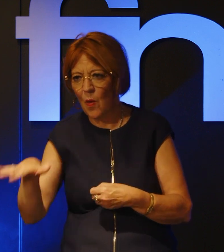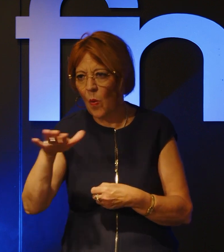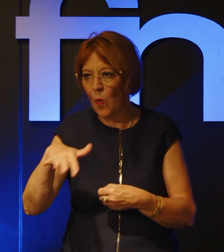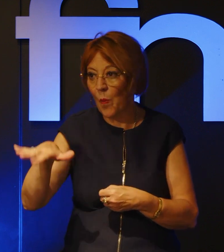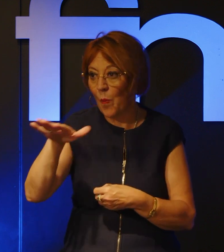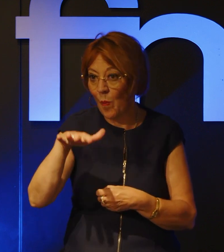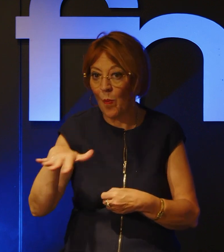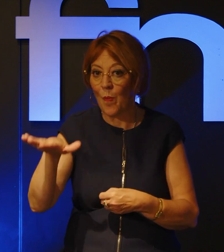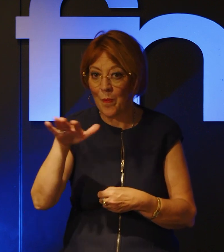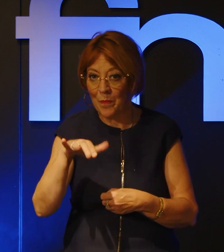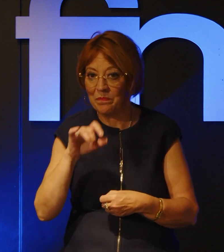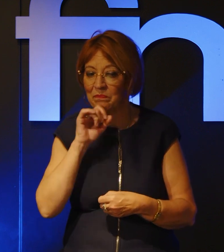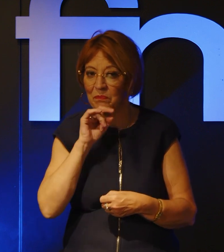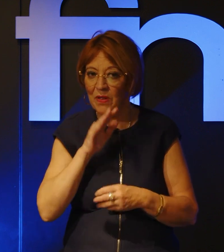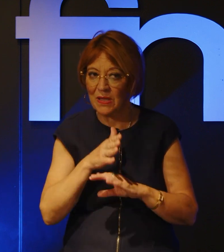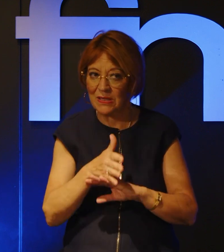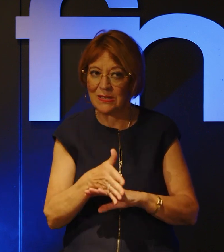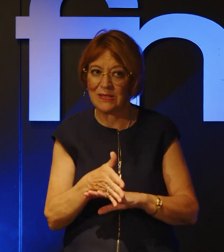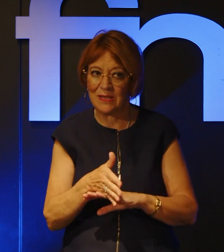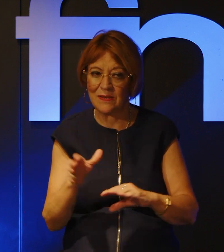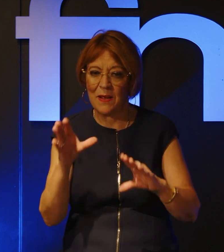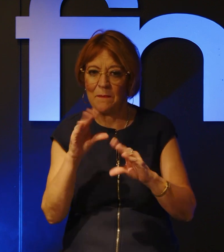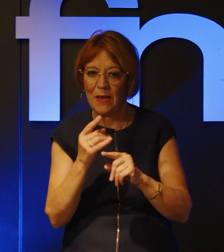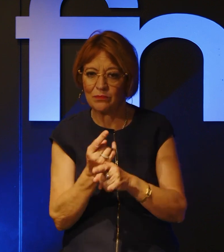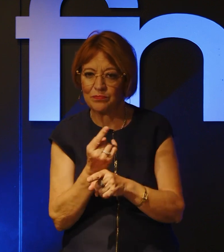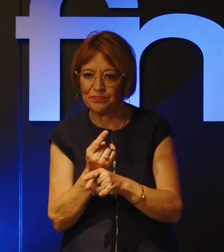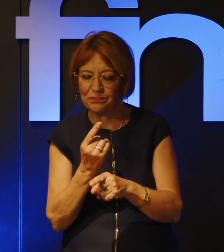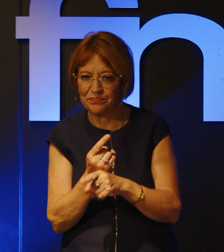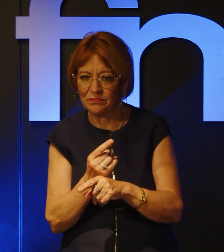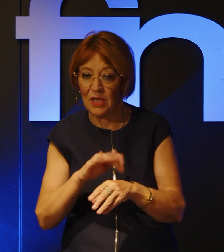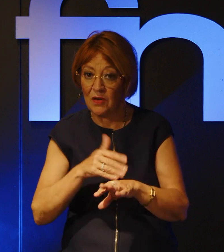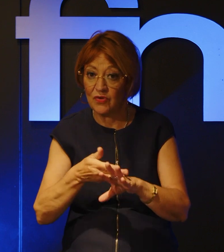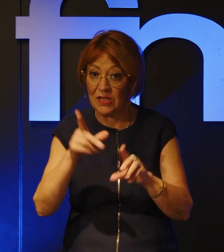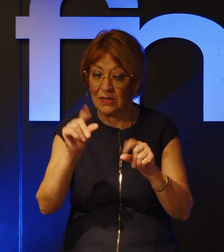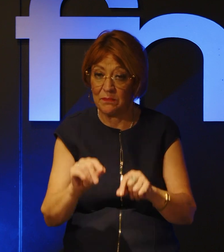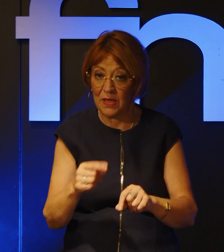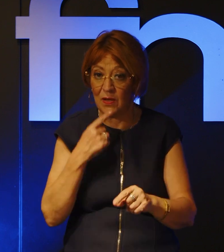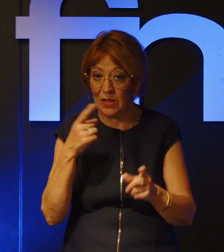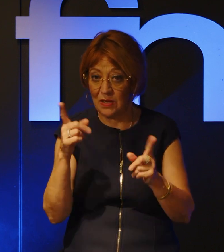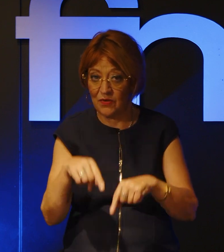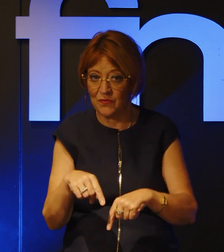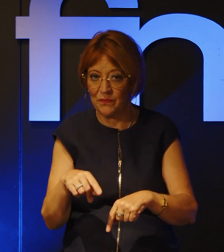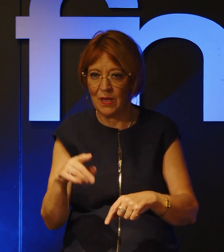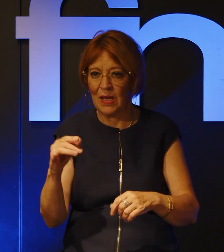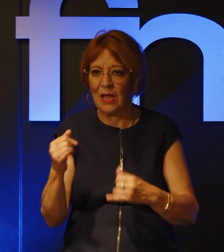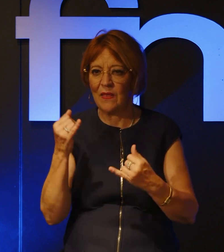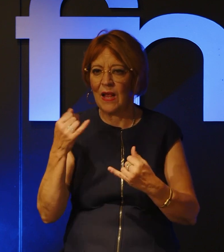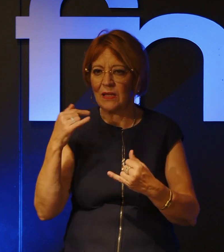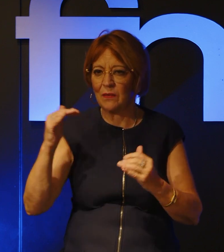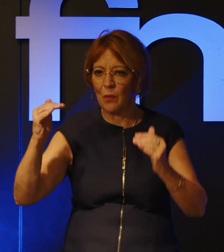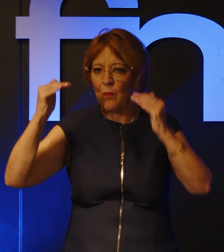H onde possam ter acesso a mais recursos isto reforçando também mais uma vez o ideal de